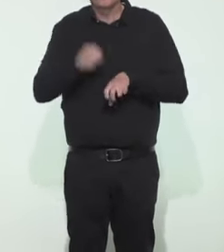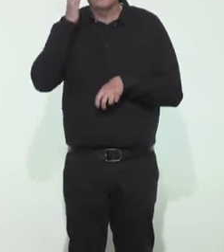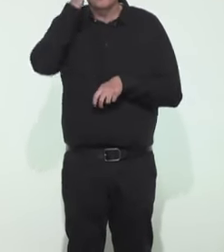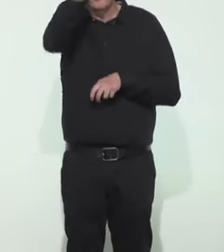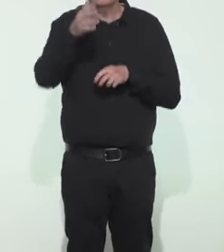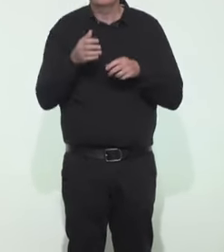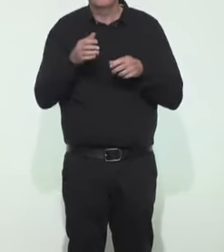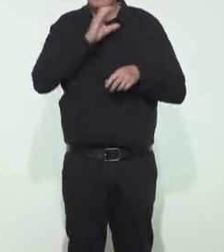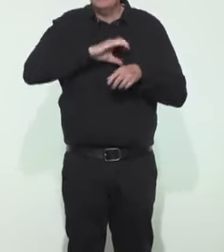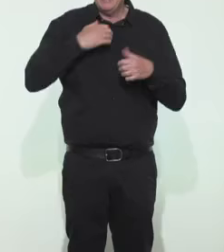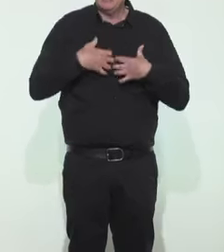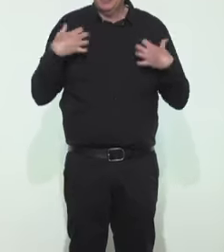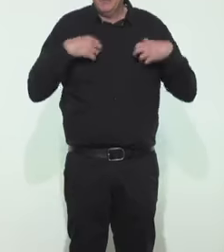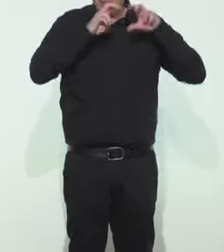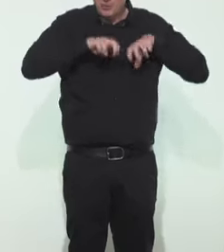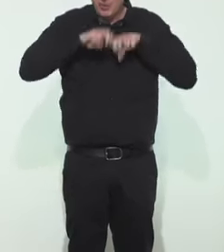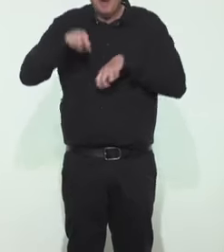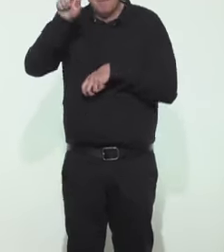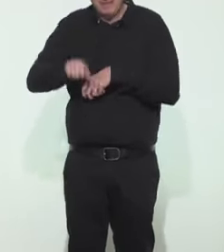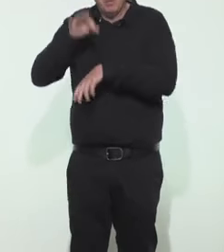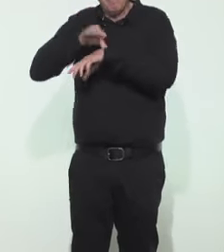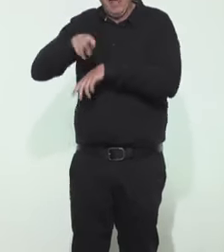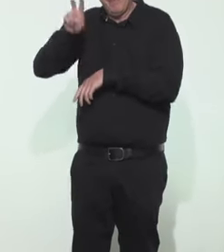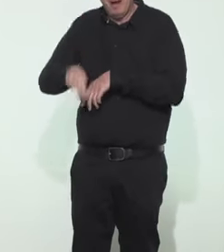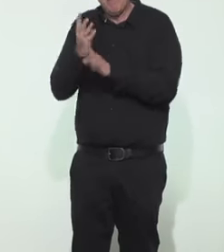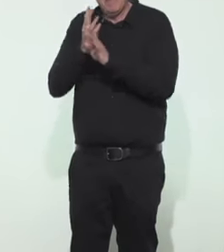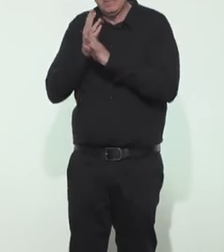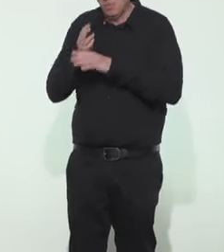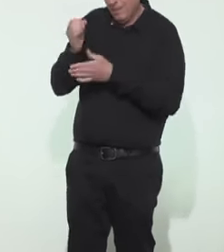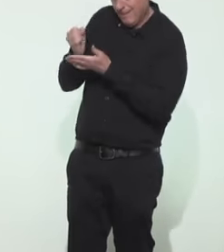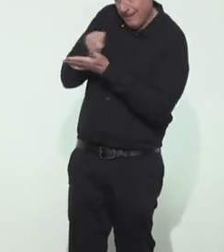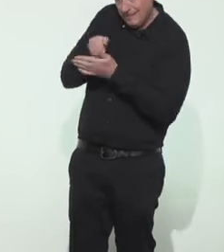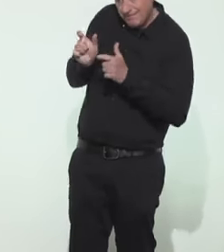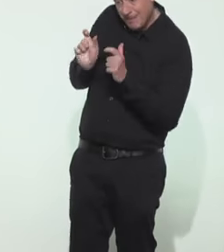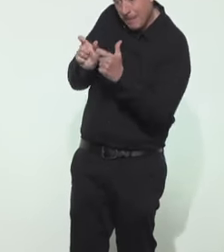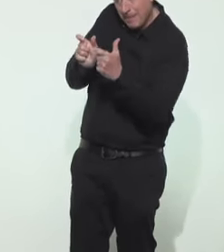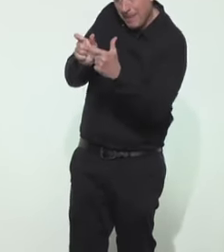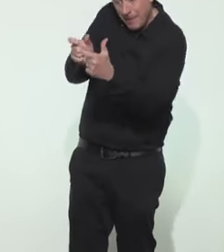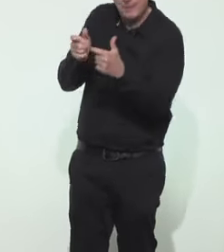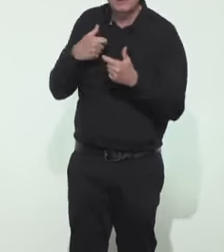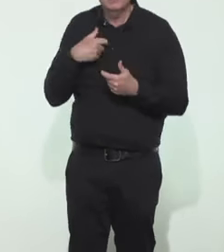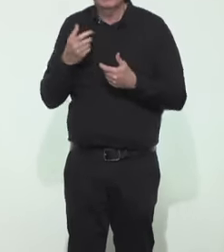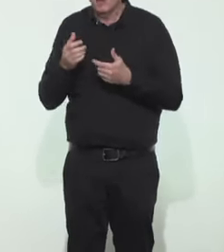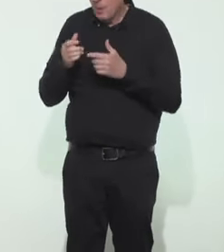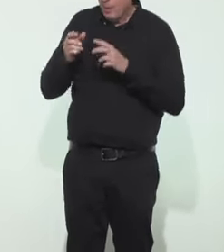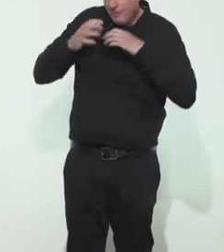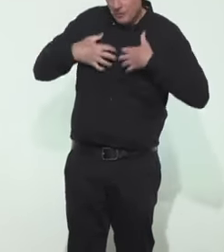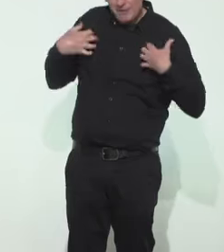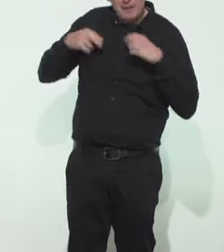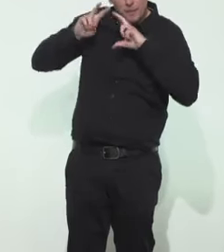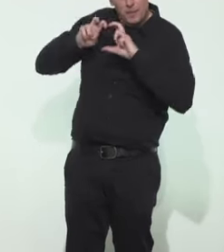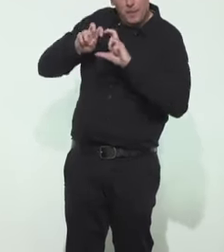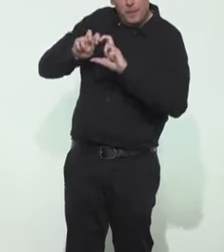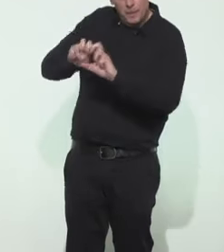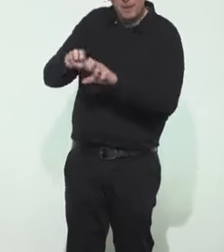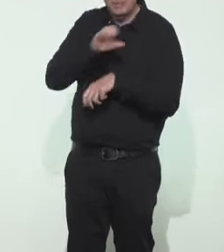d'essai clinique qui concerne des patients des personnes malades les recrutements les inclusions se déroule comme prévu et inclut des centaines